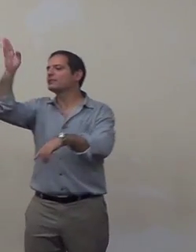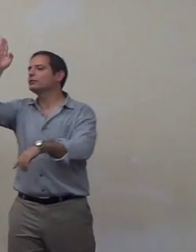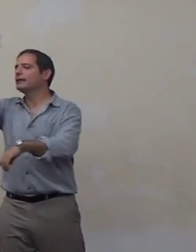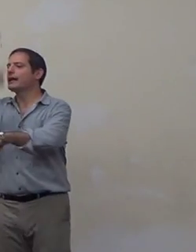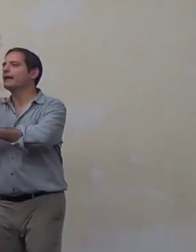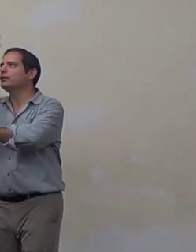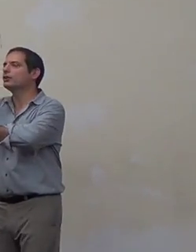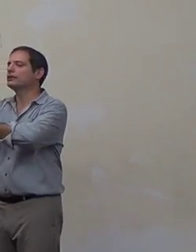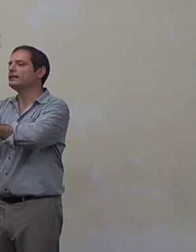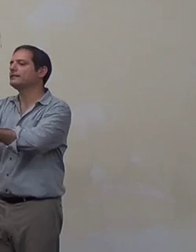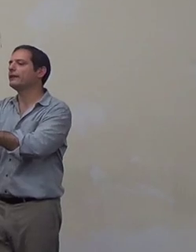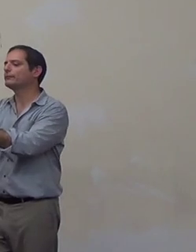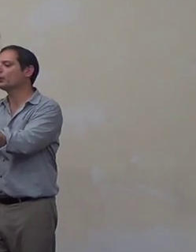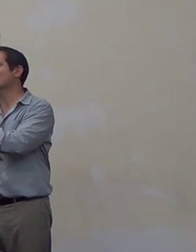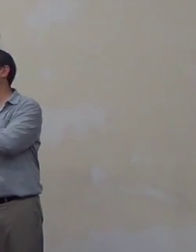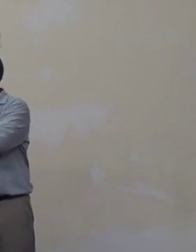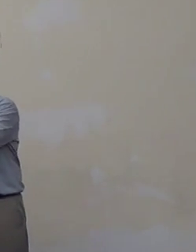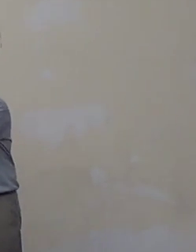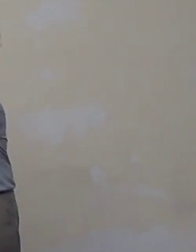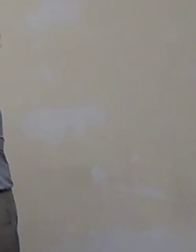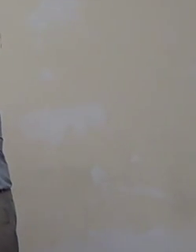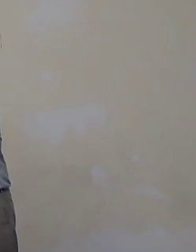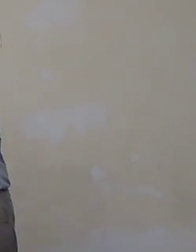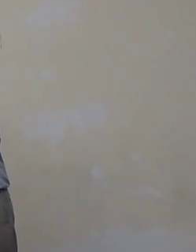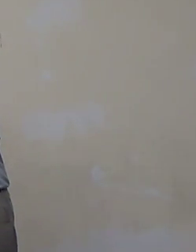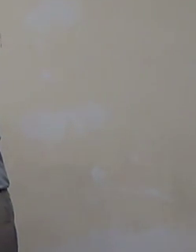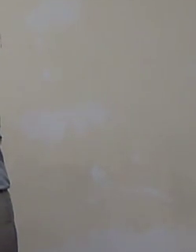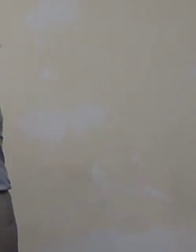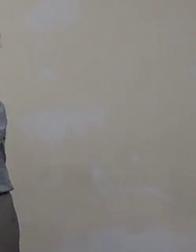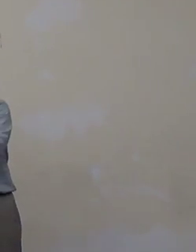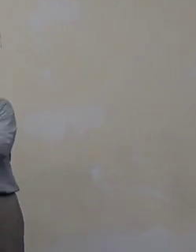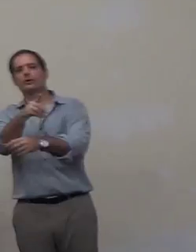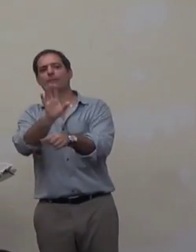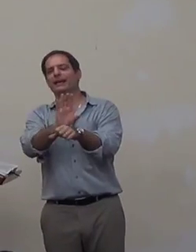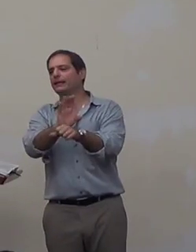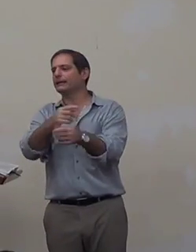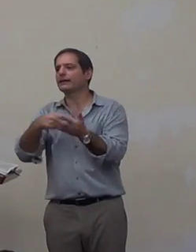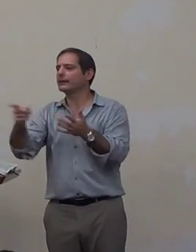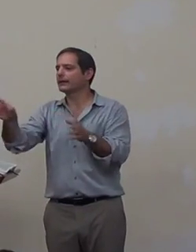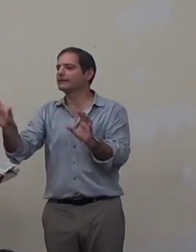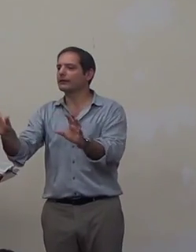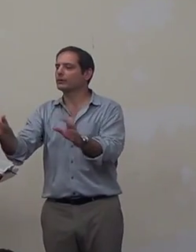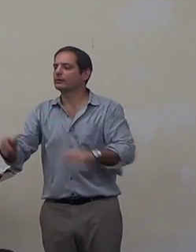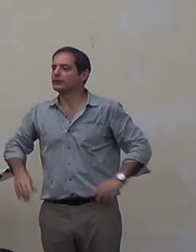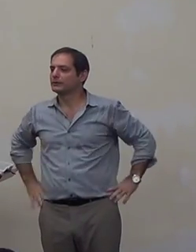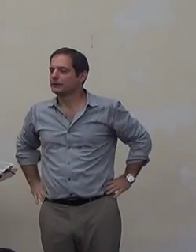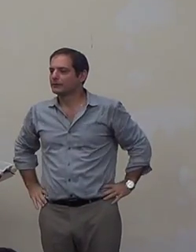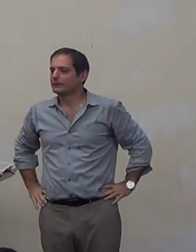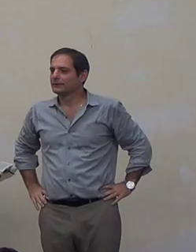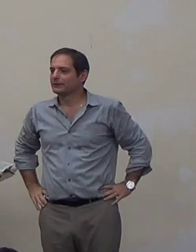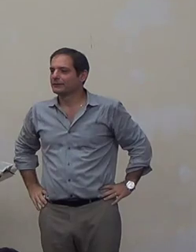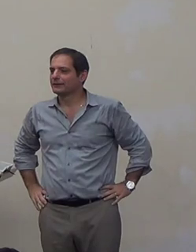¿Qué pasa si un día Dios te dice, usa toda esa plata para darlo para la iglesia? ¿Qué haces vos?